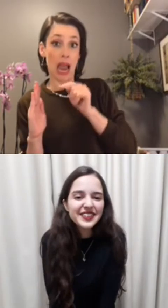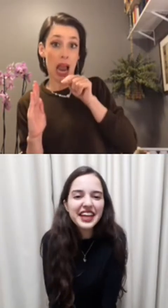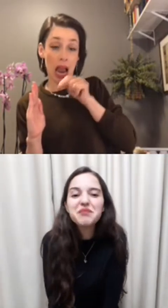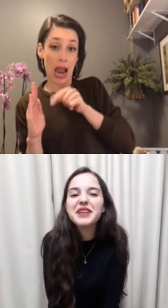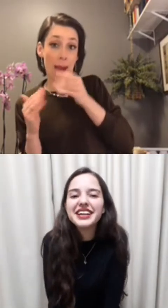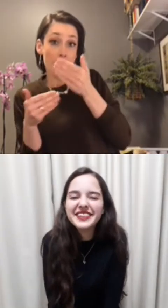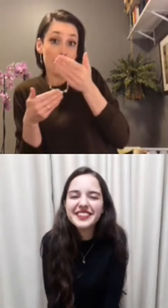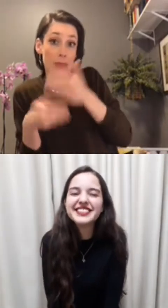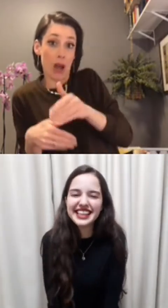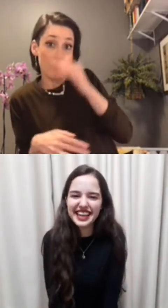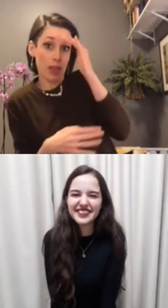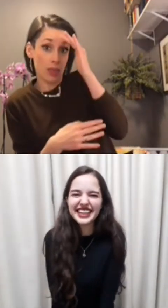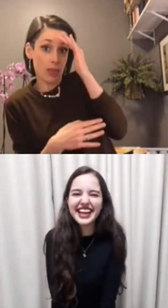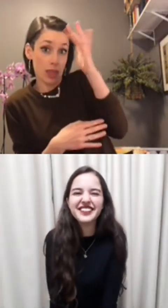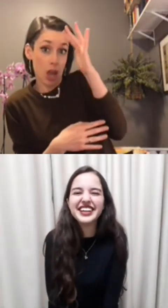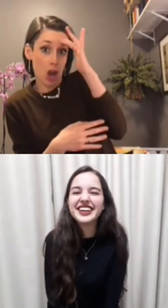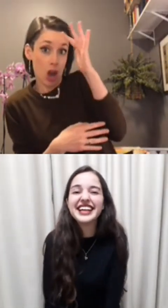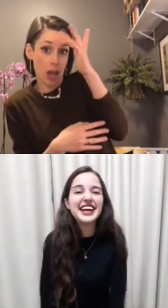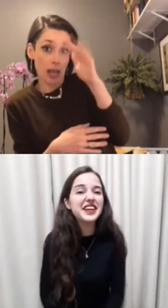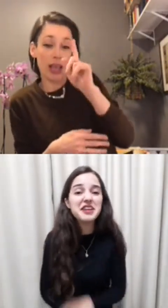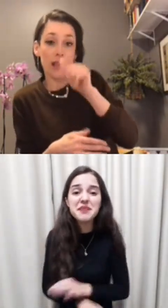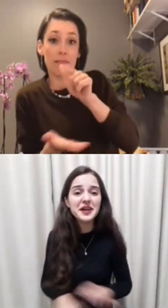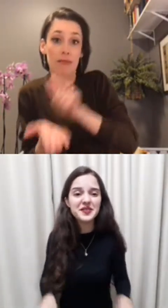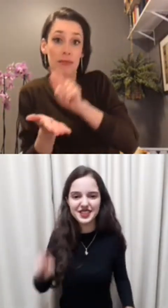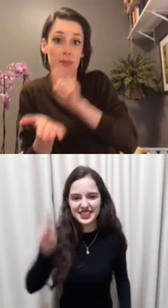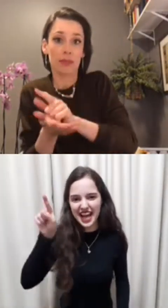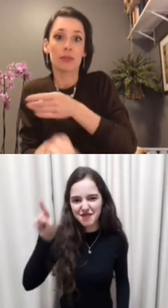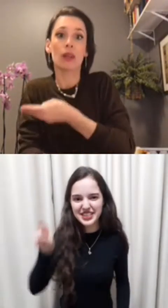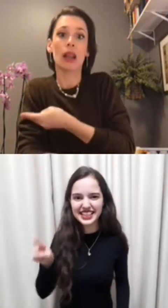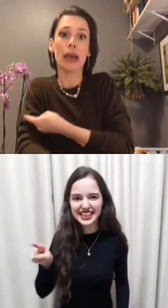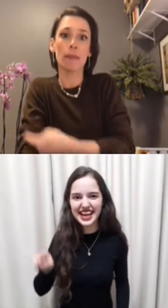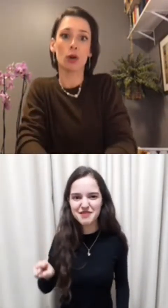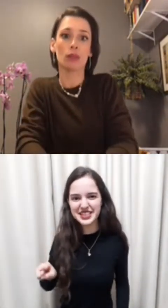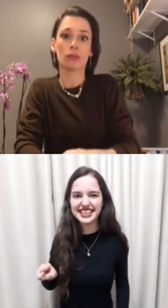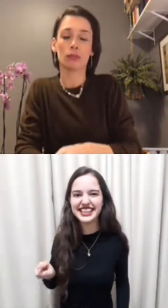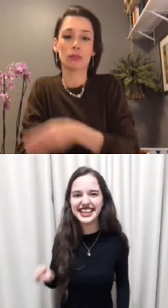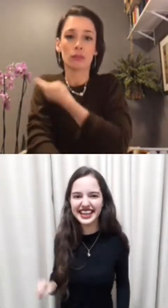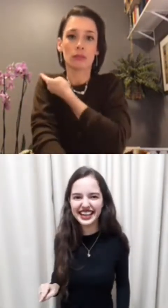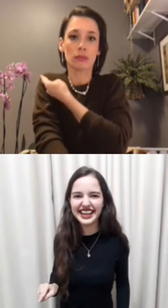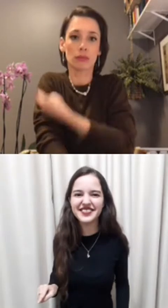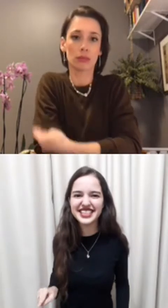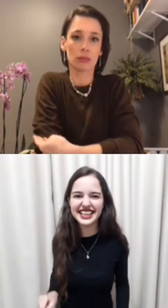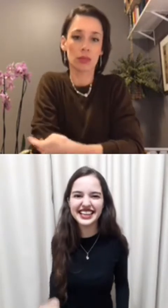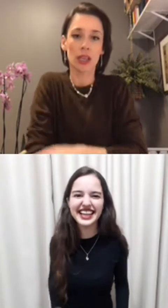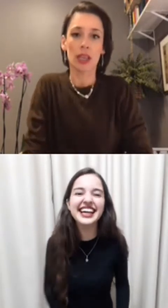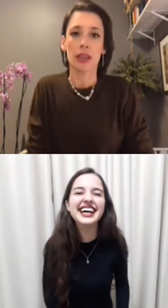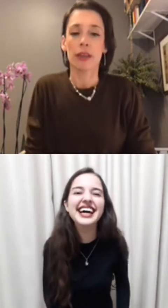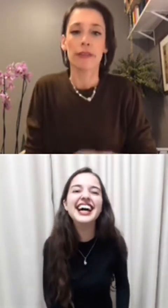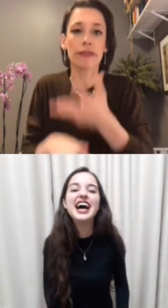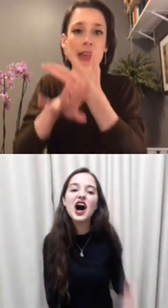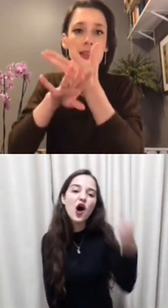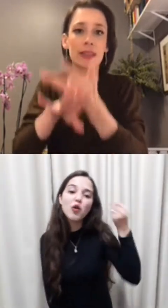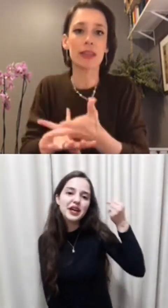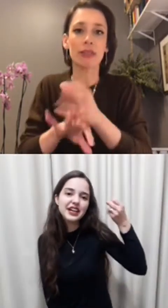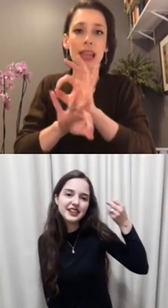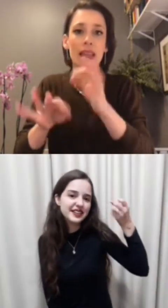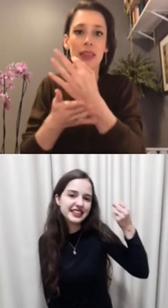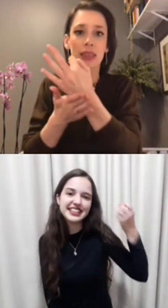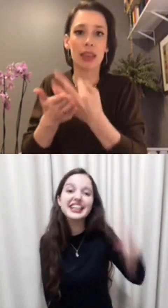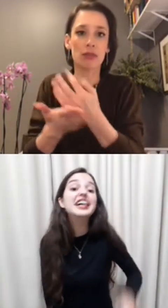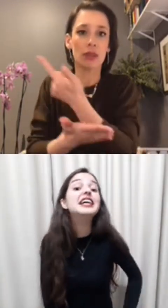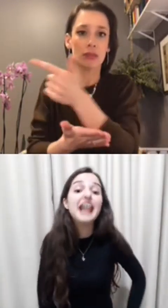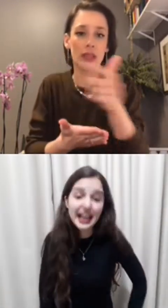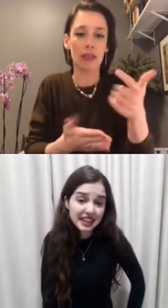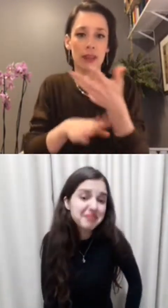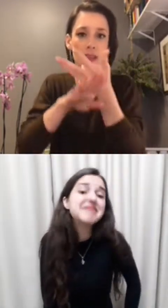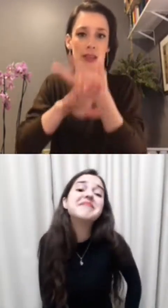caderno em branco. Você lembra, Débora? O caderno era em branco, só tinha A, B, C, D, A, B, Lembro. C, D, A, B, C, D. Ou Vazio, branco, nada.